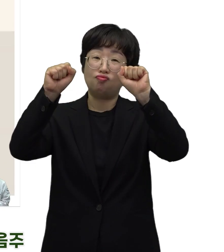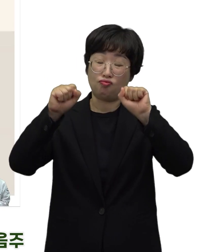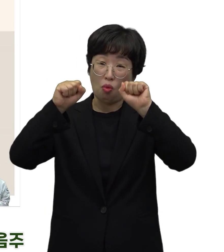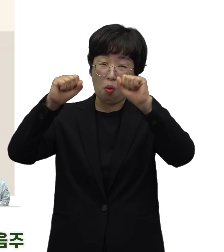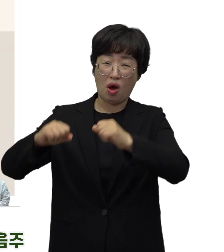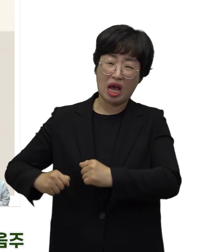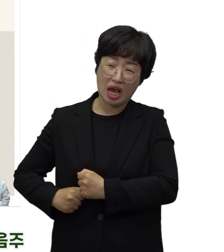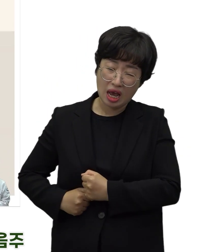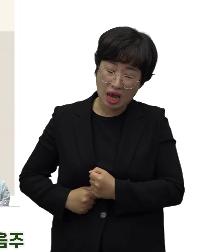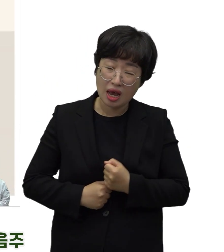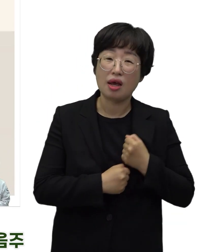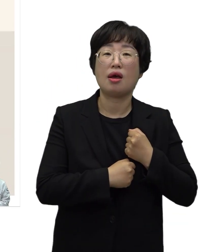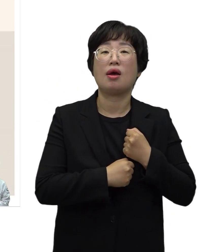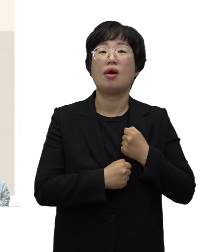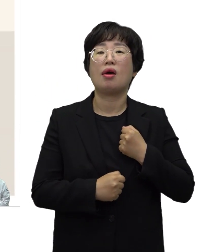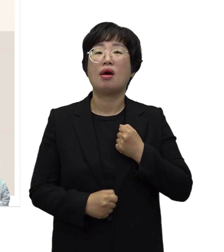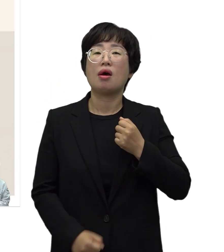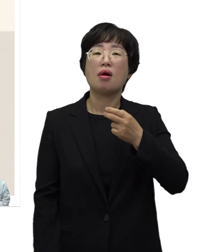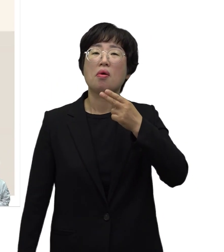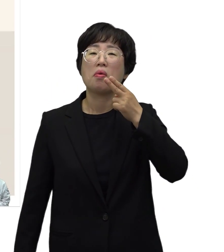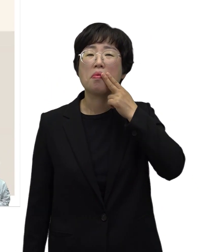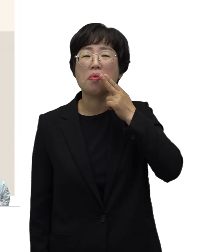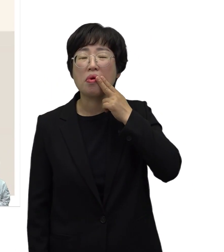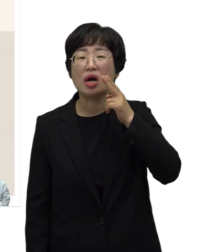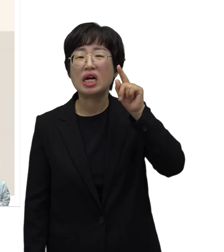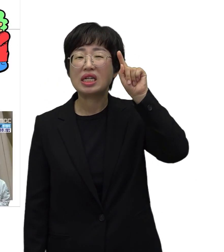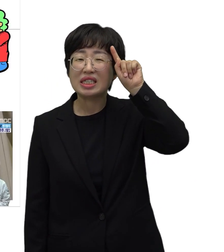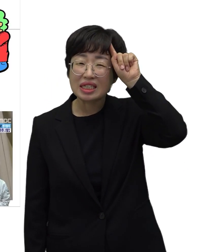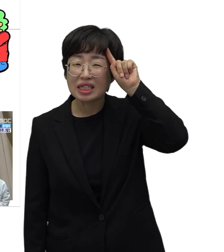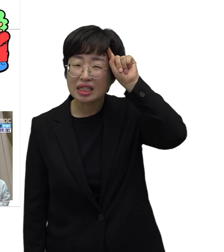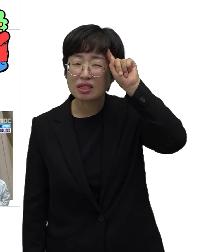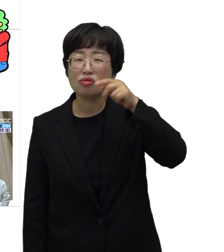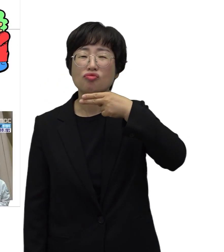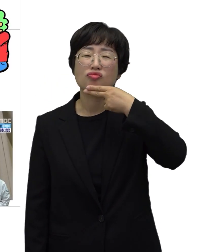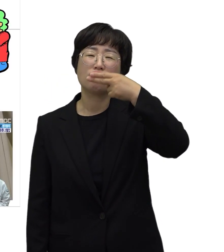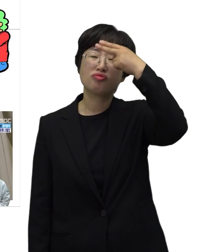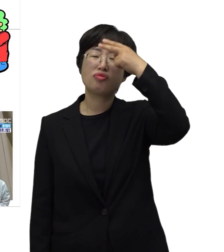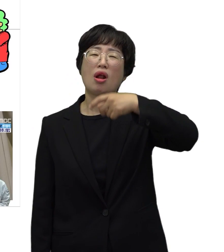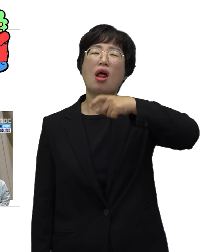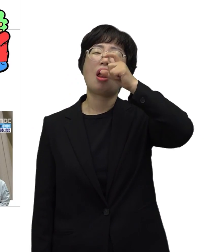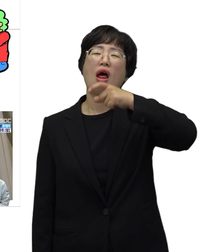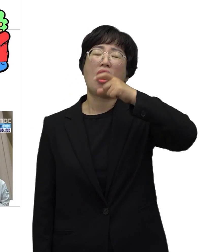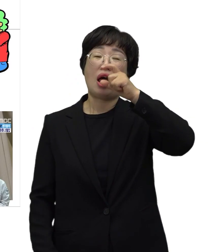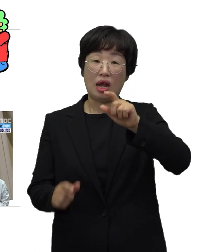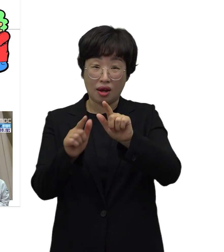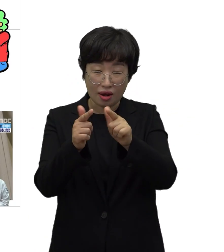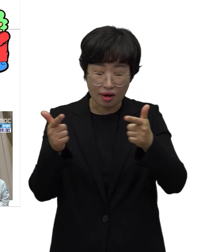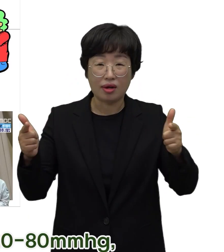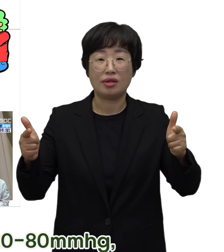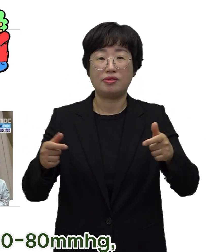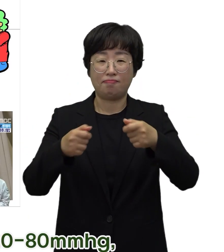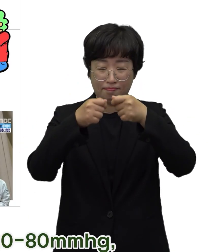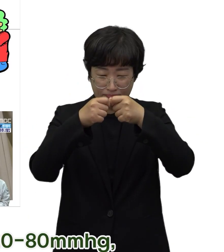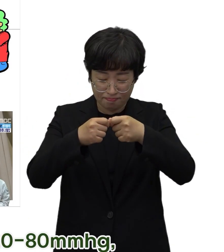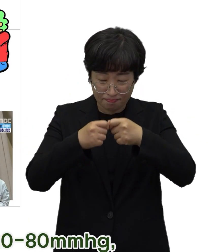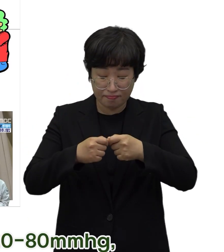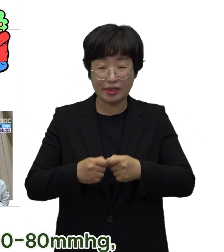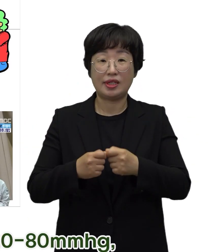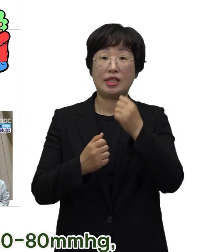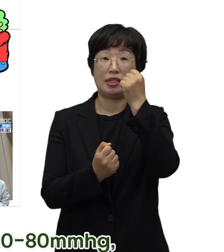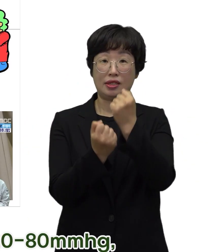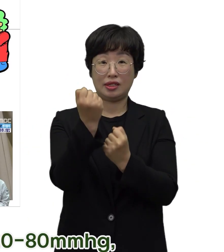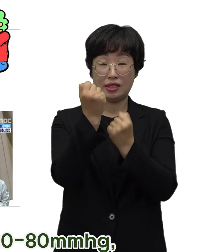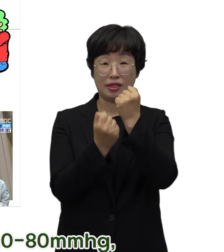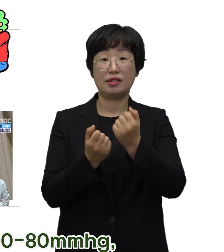스트레스, 음주 이런 것들에 대해서 구체적으로 살펴보도록 하겠습니다. 먼저